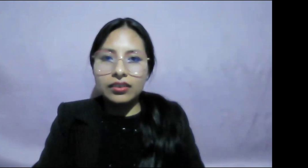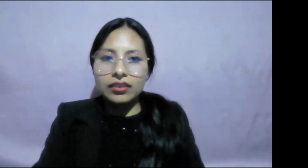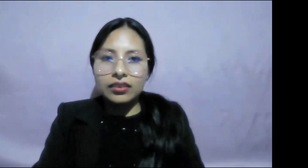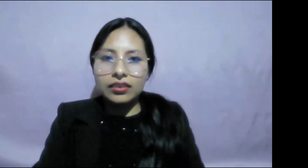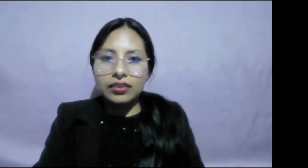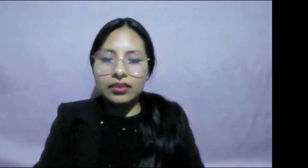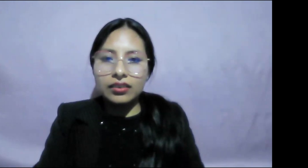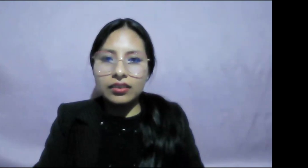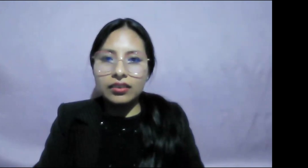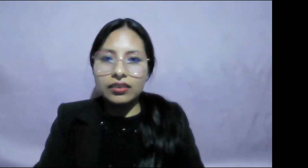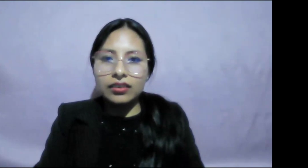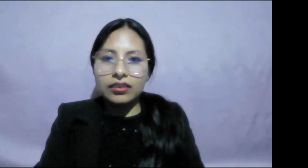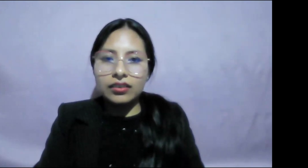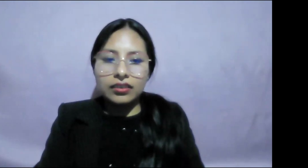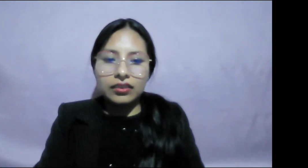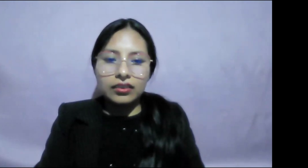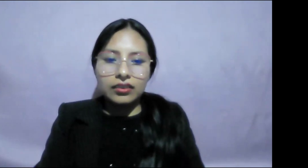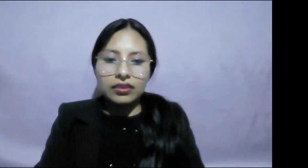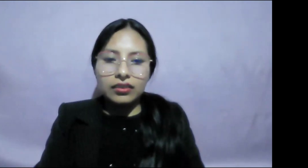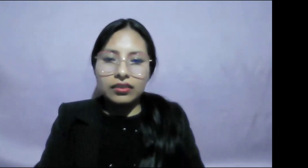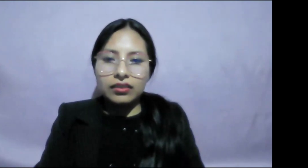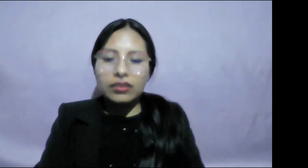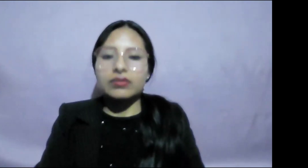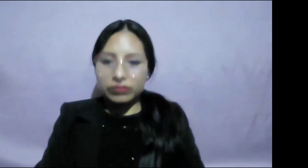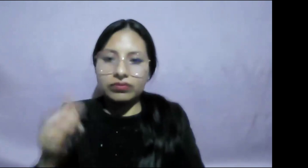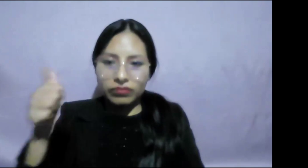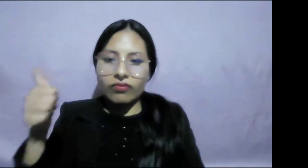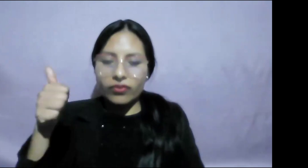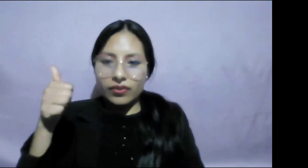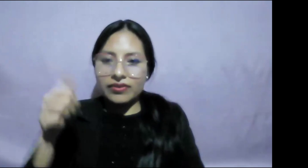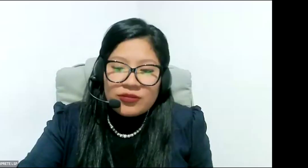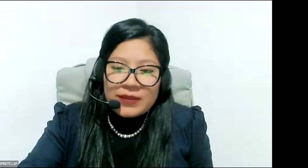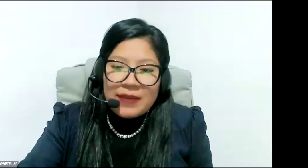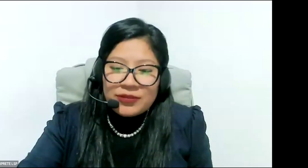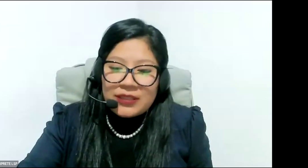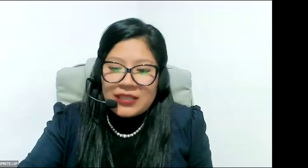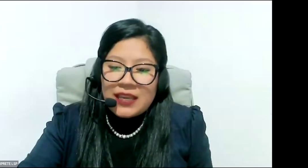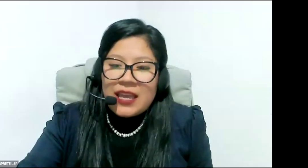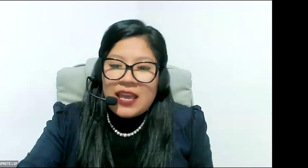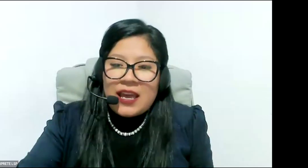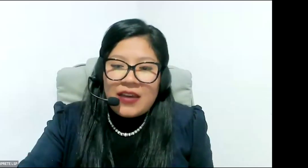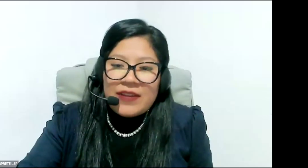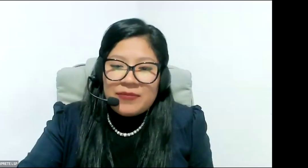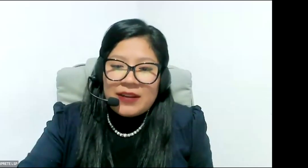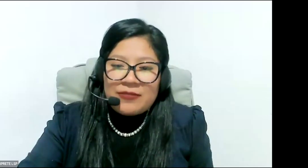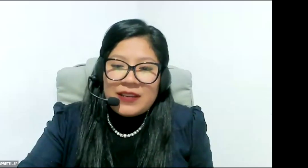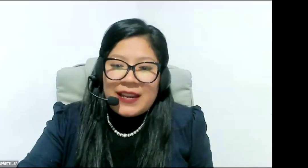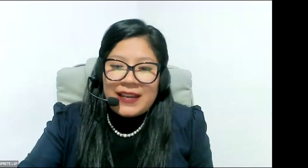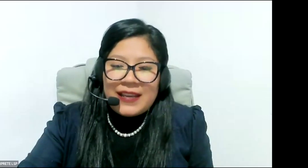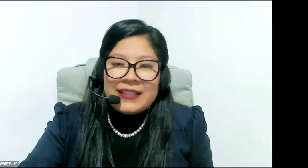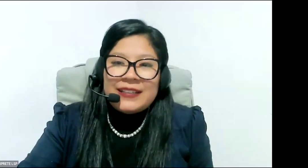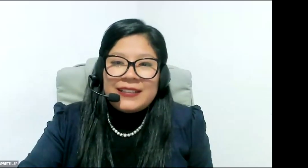Ah María Juliana Ajá tú dijiste nos olvidamos de ti A ver